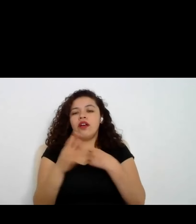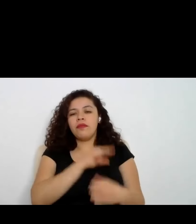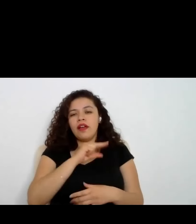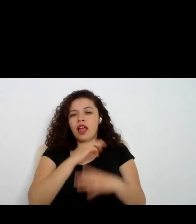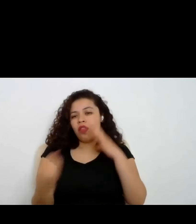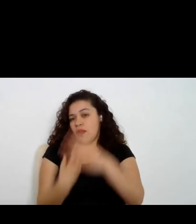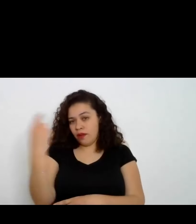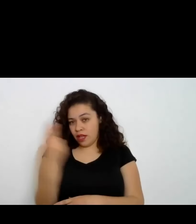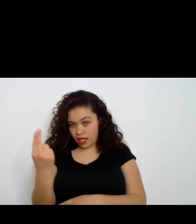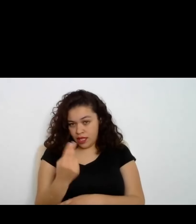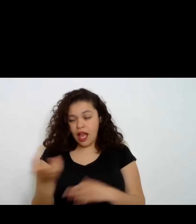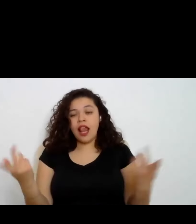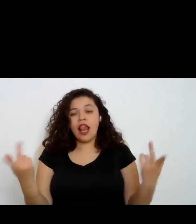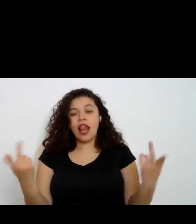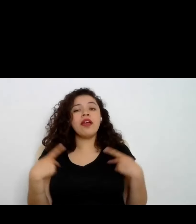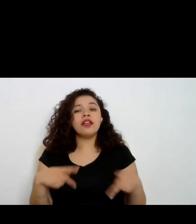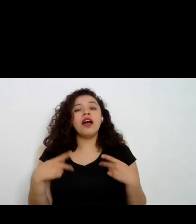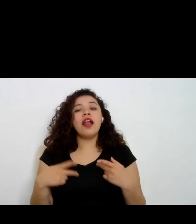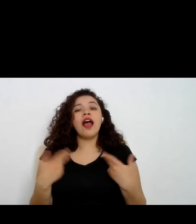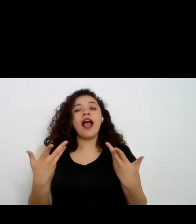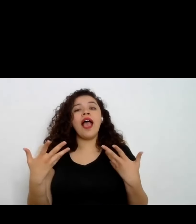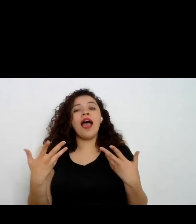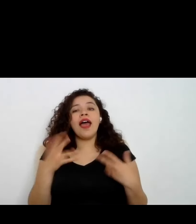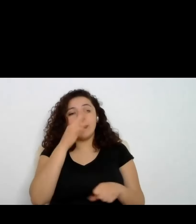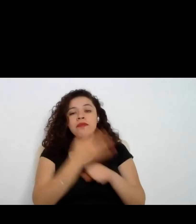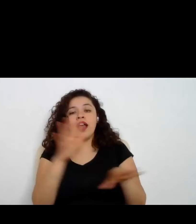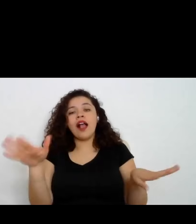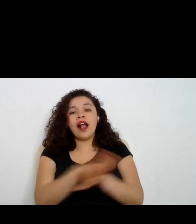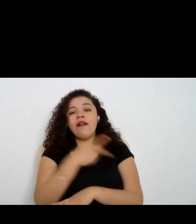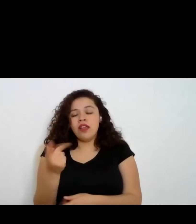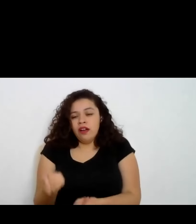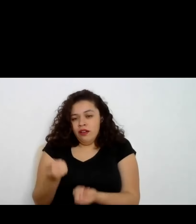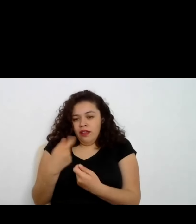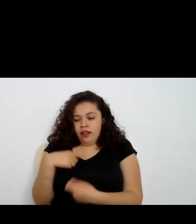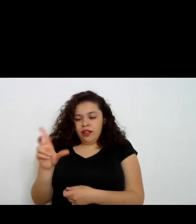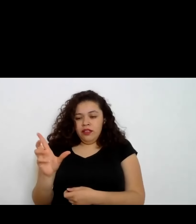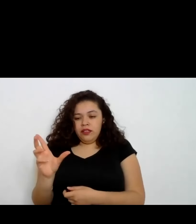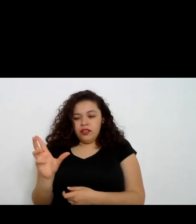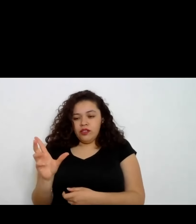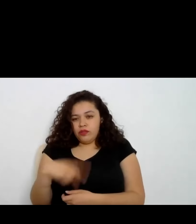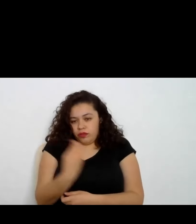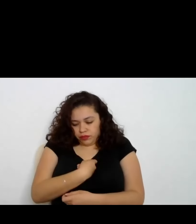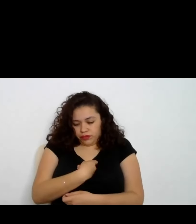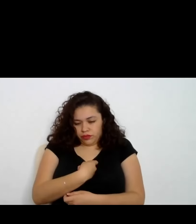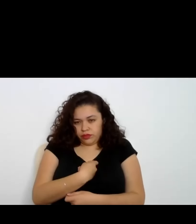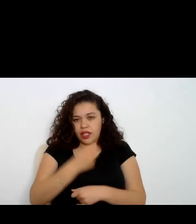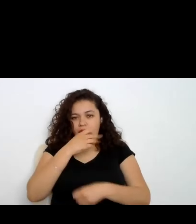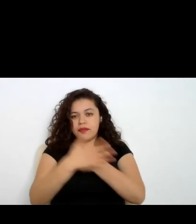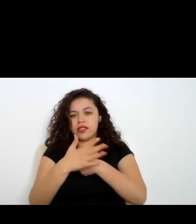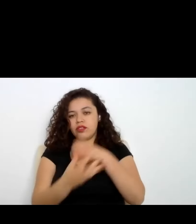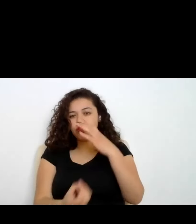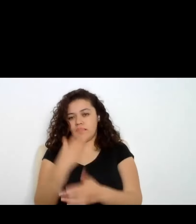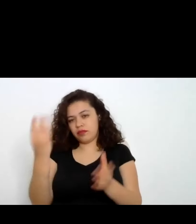Si el responsable cambia su identidad, necesita recabar un nuevo aviso de